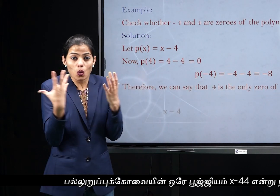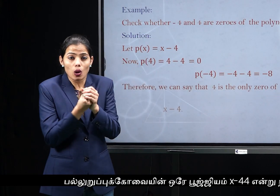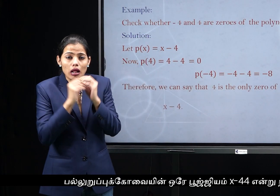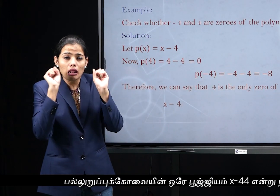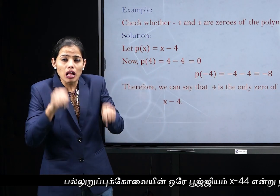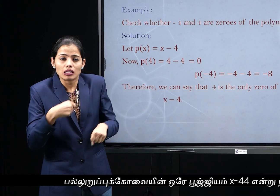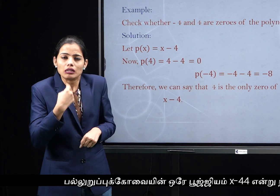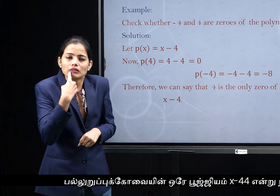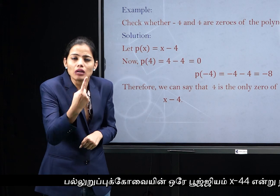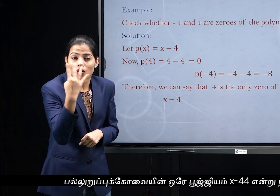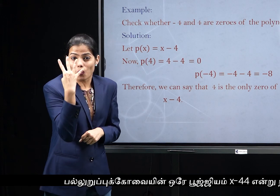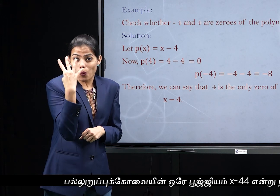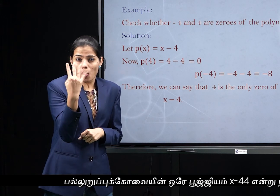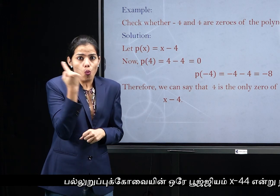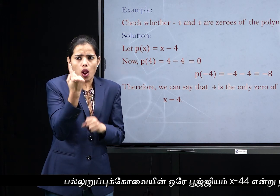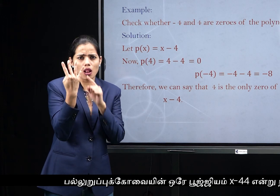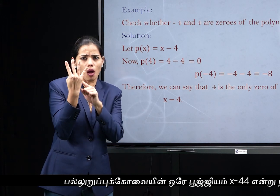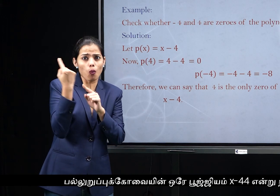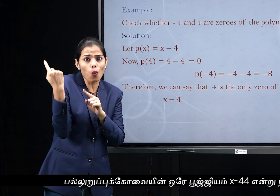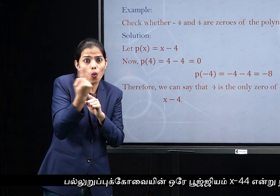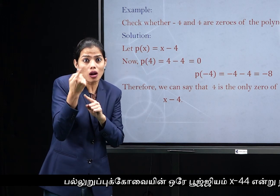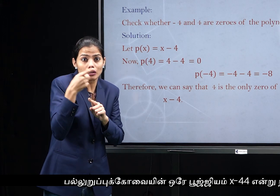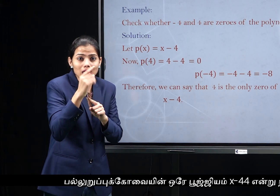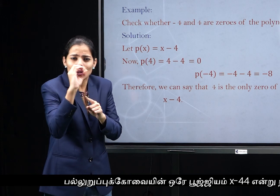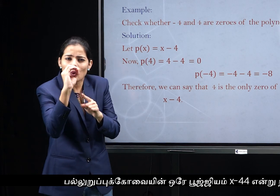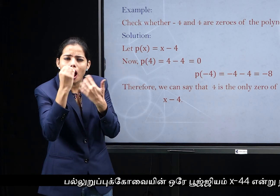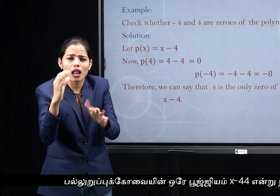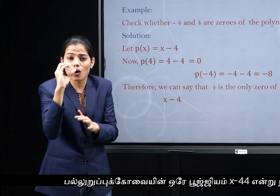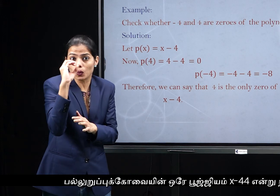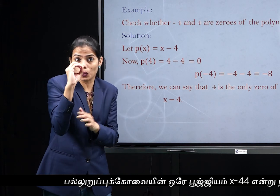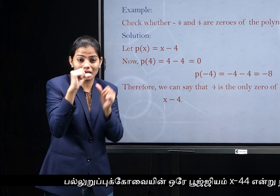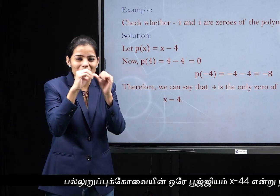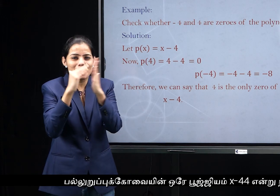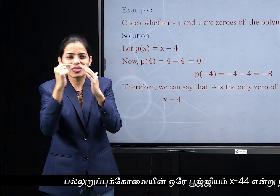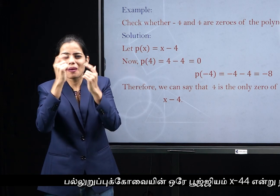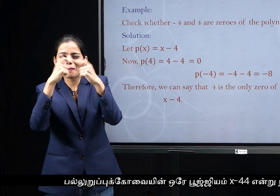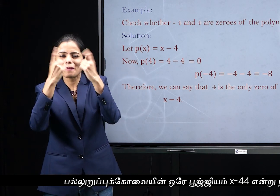பல்லுறுப்புக்கோவையின் ஒரே பூஜ்ஜியம் x கழித்தல் 44 என்றும் நாம் கூறலாம்.